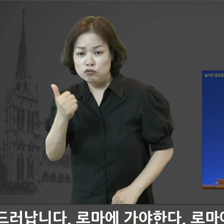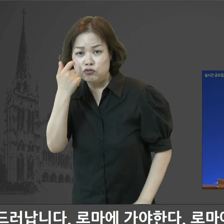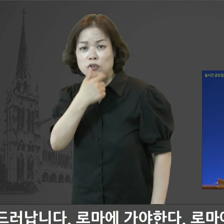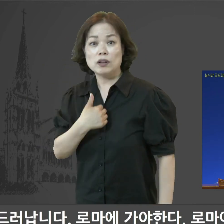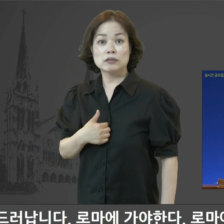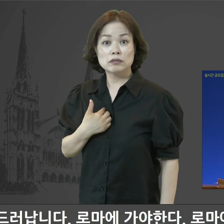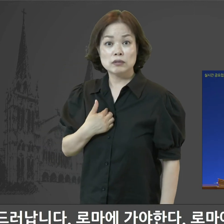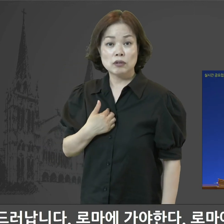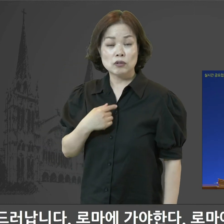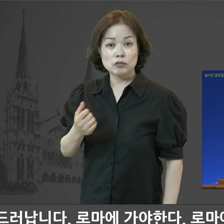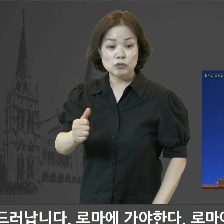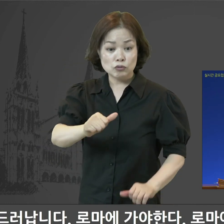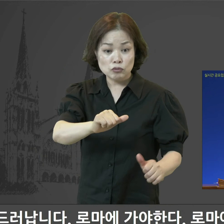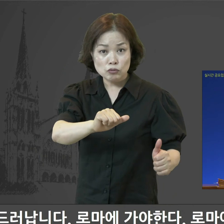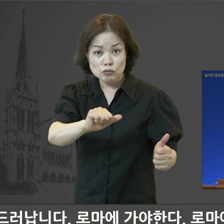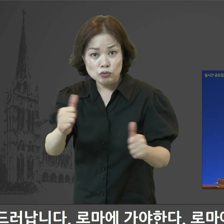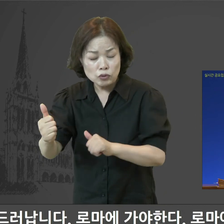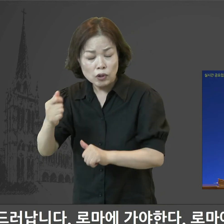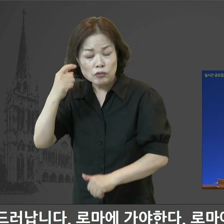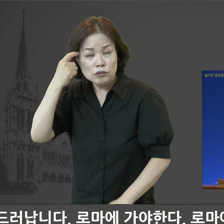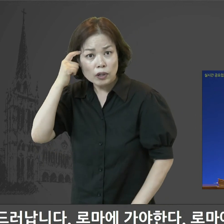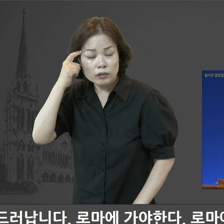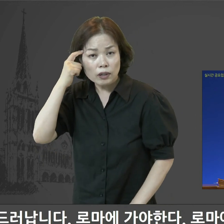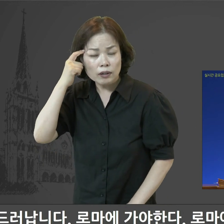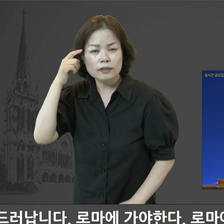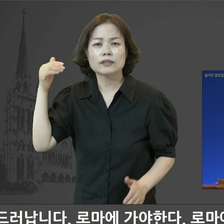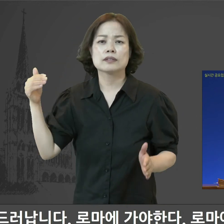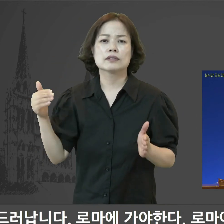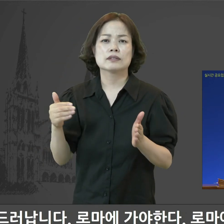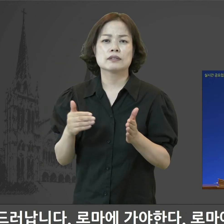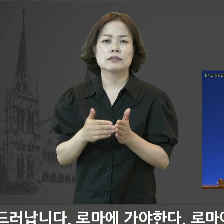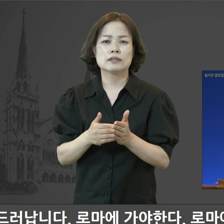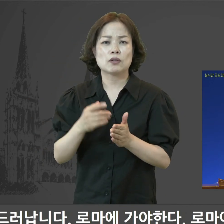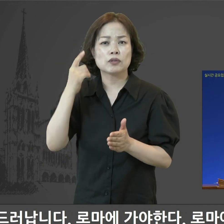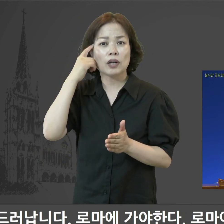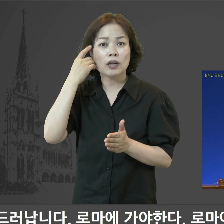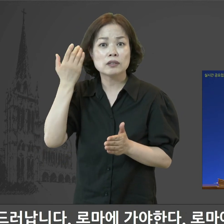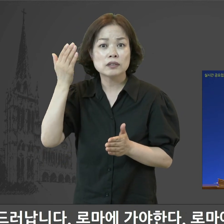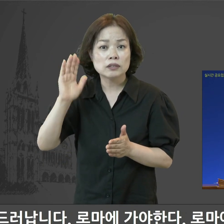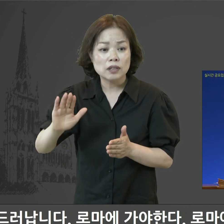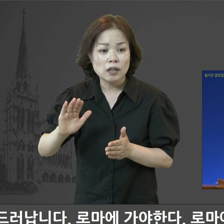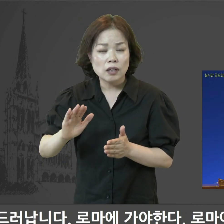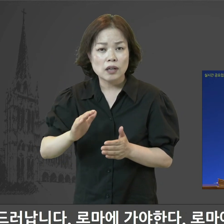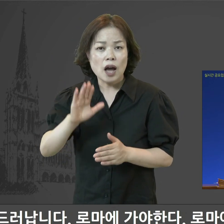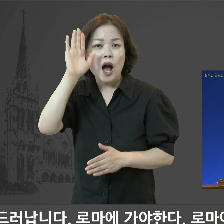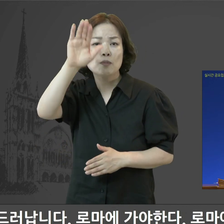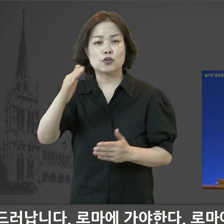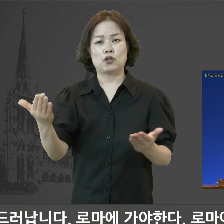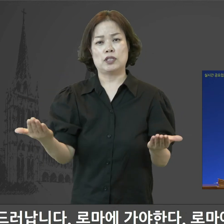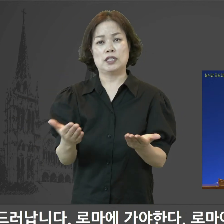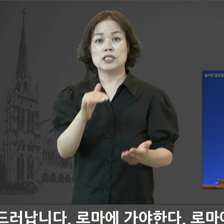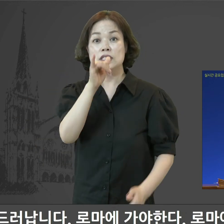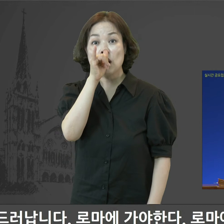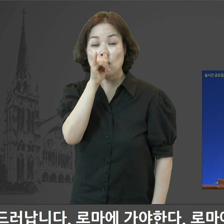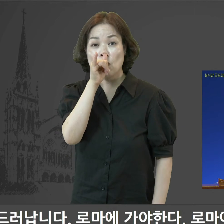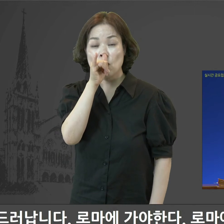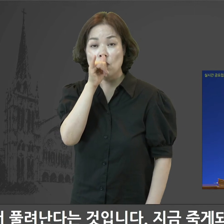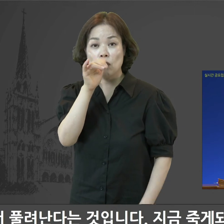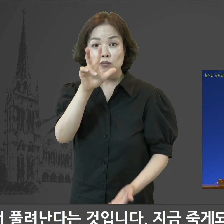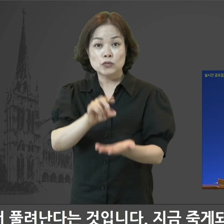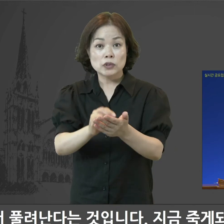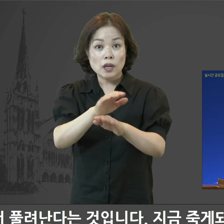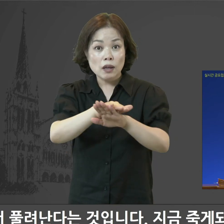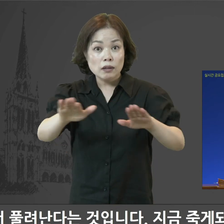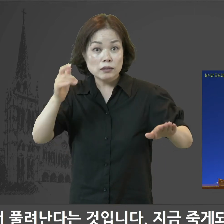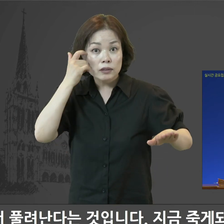알았는데 여기서 죽을 수 있다고 생각했는데, 나는 끝장났다고 생각했는데 이게 해야 될 미래가 있다고 얘기하는 거예요. 그럼 이거 문제 다 해결된 거 아닙니까?